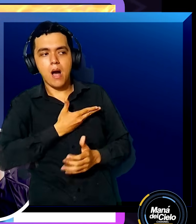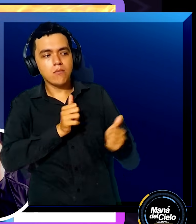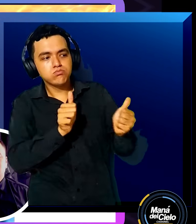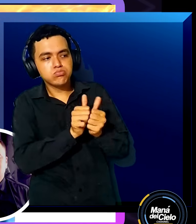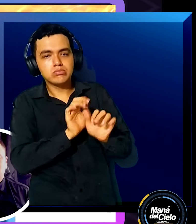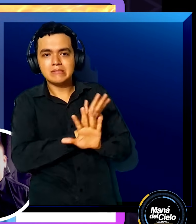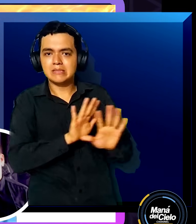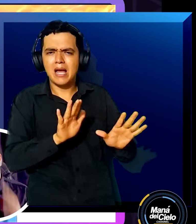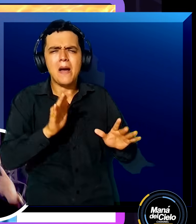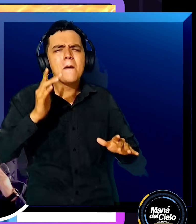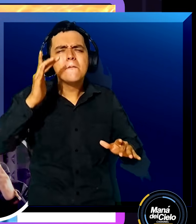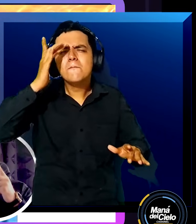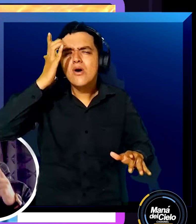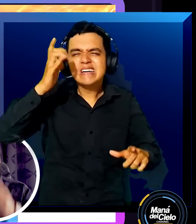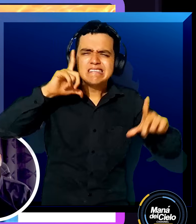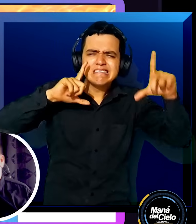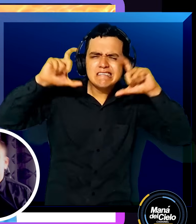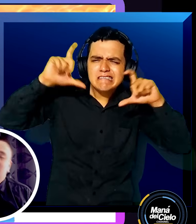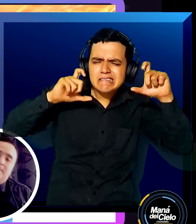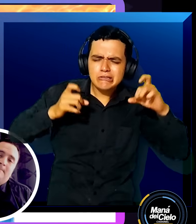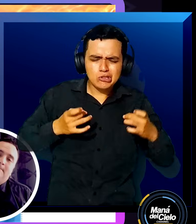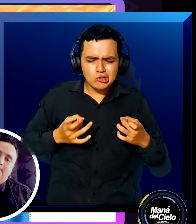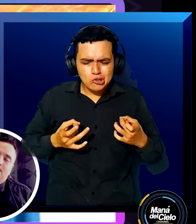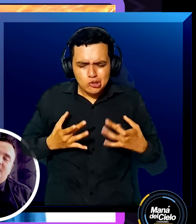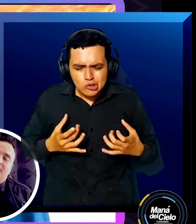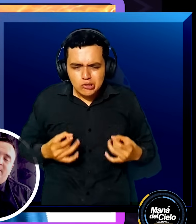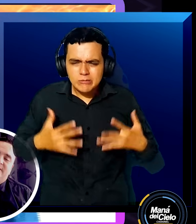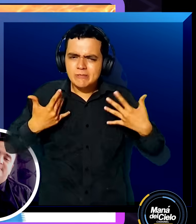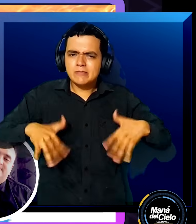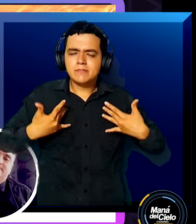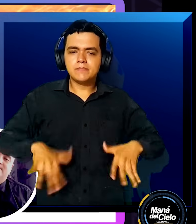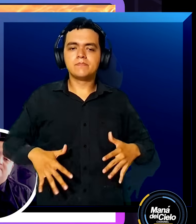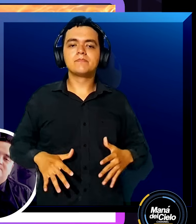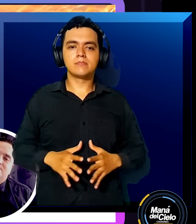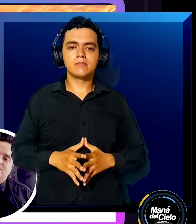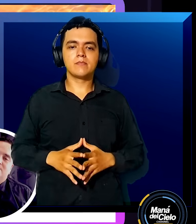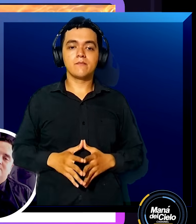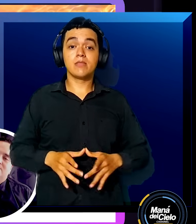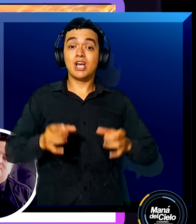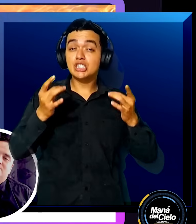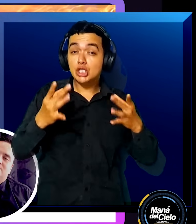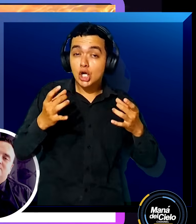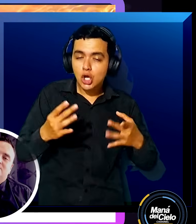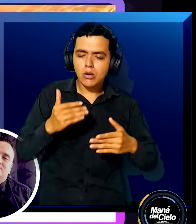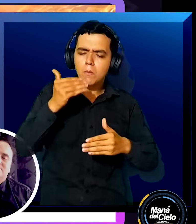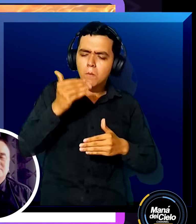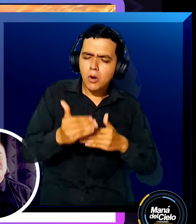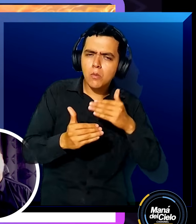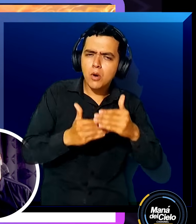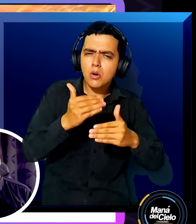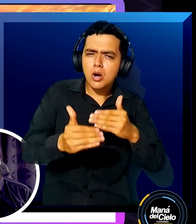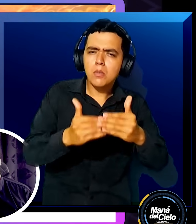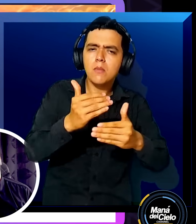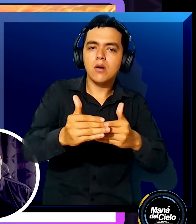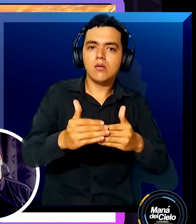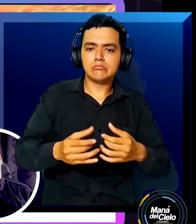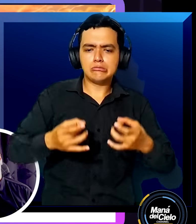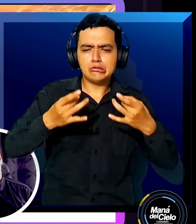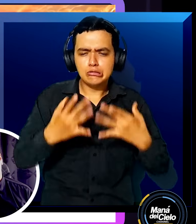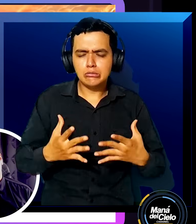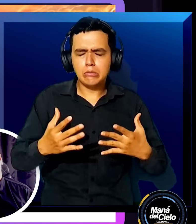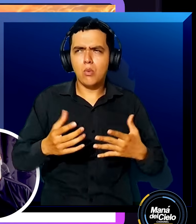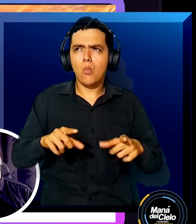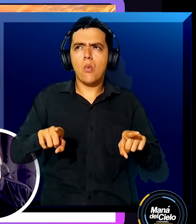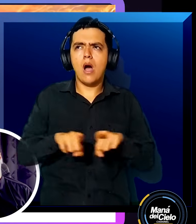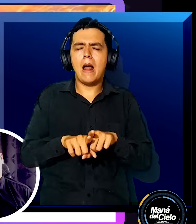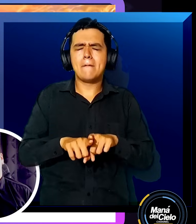la Biblia habla, el que es nacido de la carne, carne es, pero lo que es nacido del espíritu, espíritu es. La iglesia necesita tener dolores de